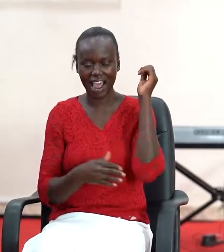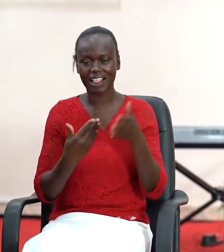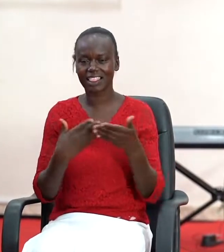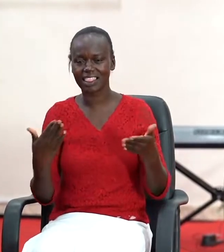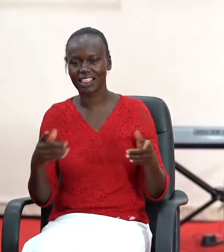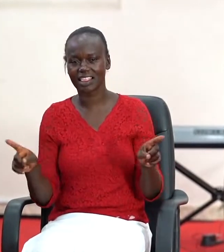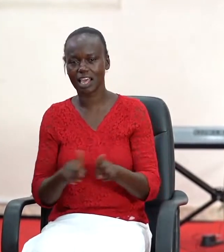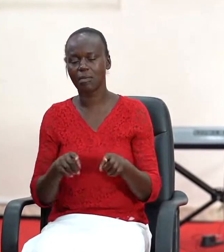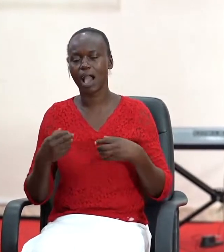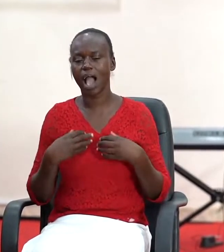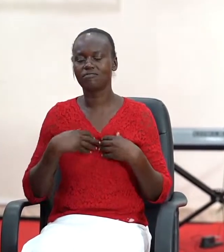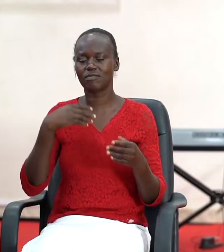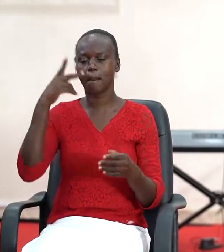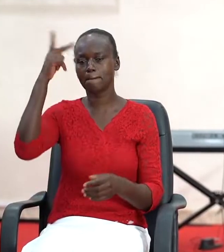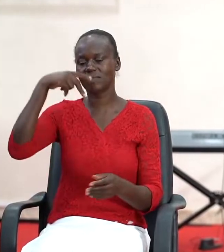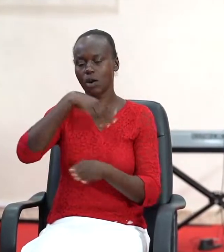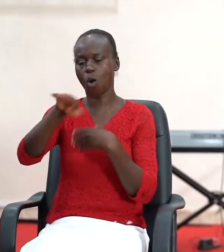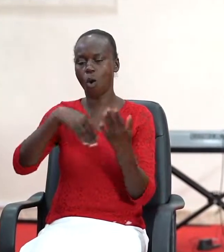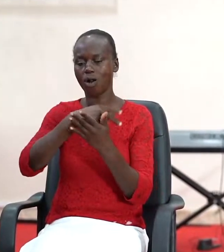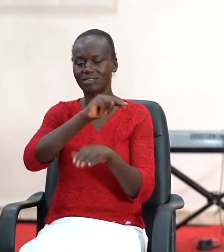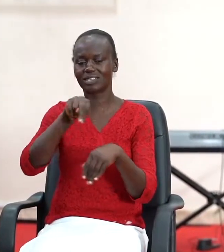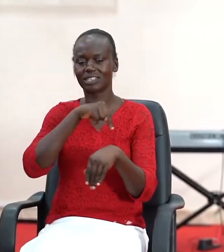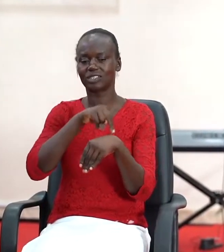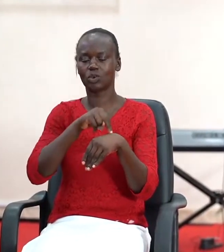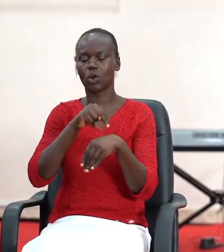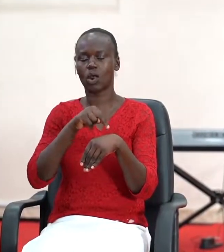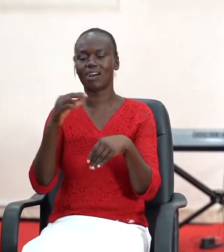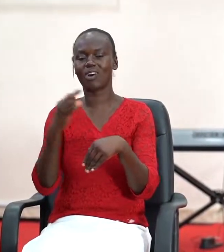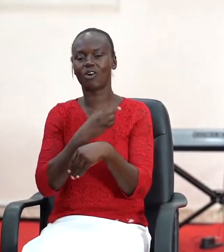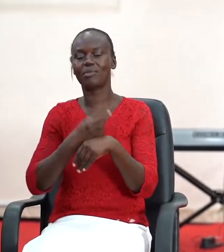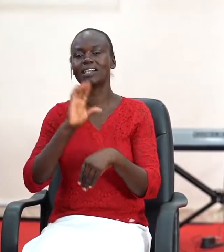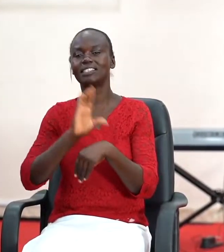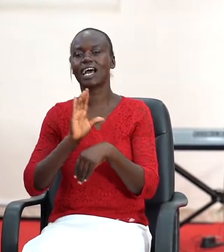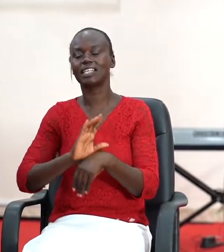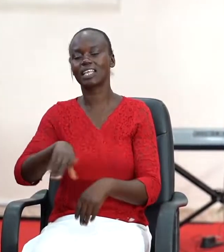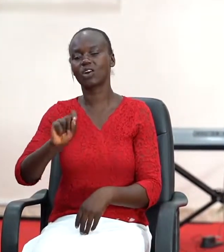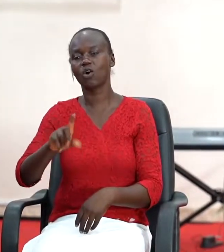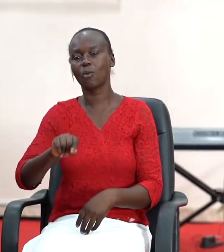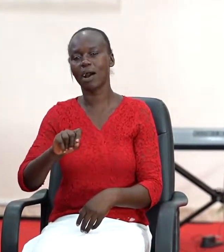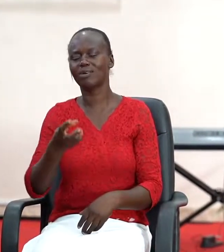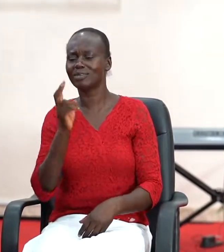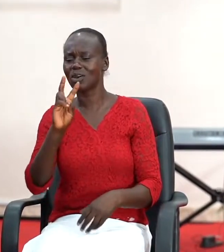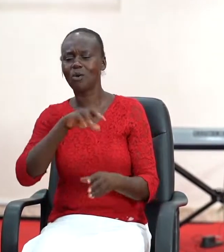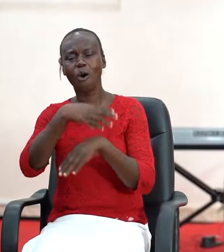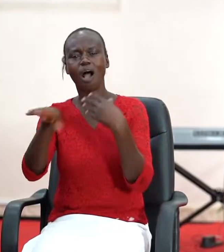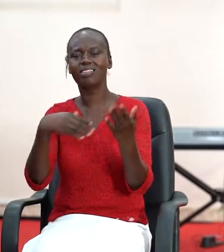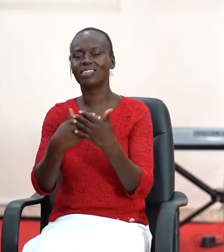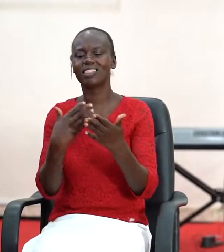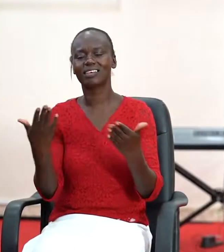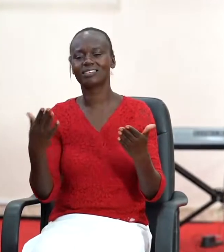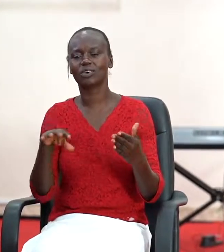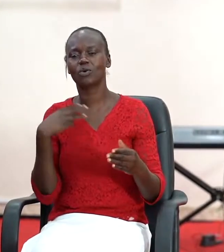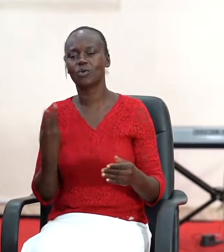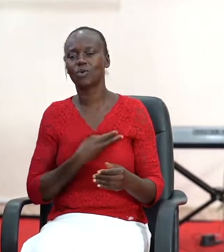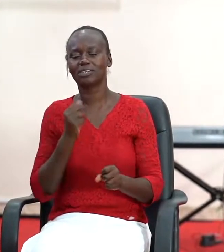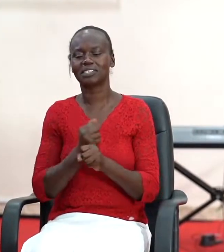na page yetu Pefa All Nations Gospel Church Gikomba. Hapo utapata sermons zetu na vitu zote zenye tunafanya during